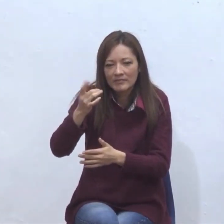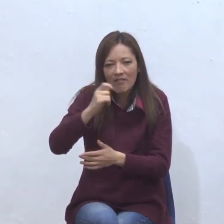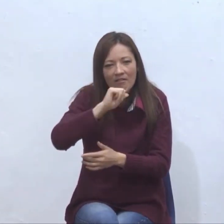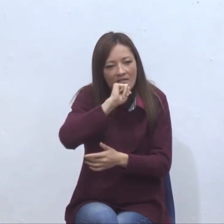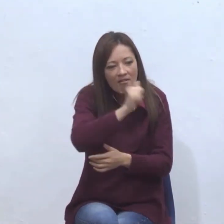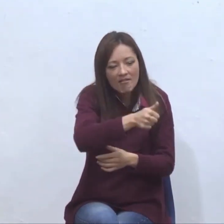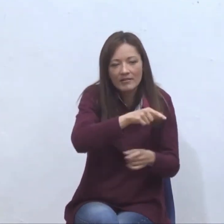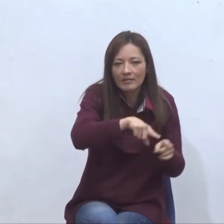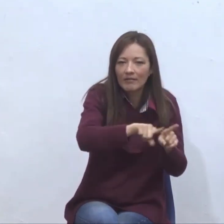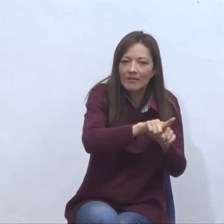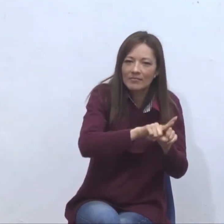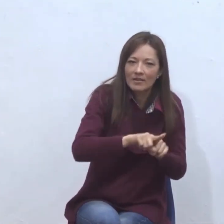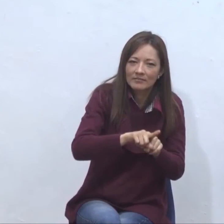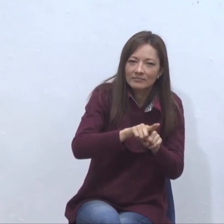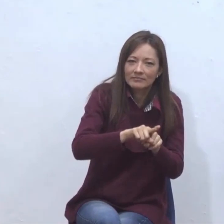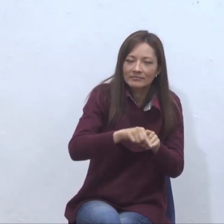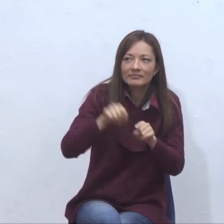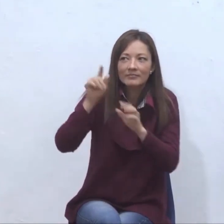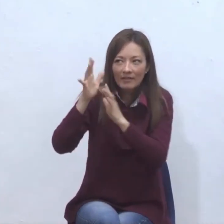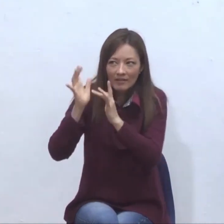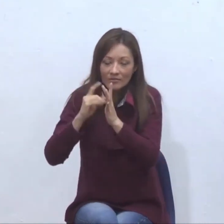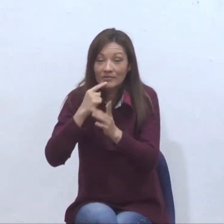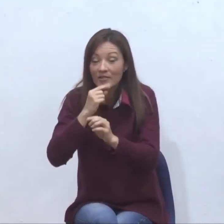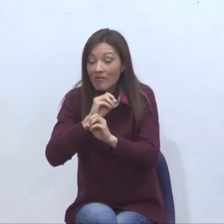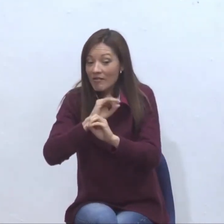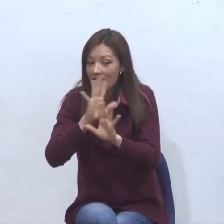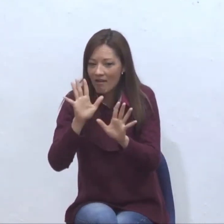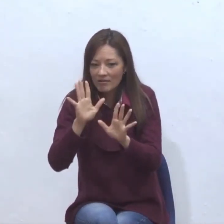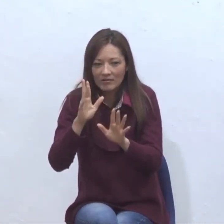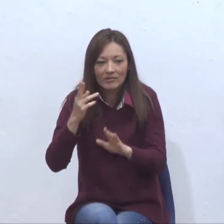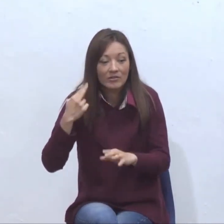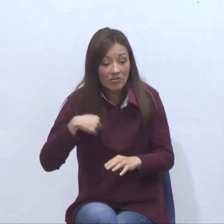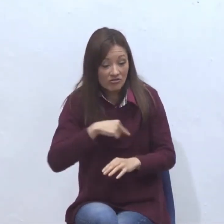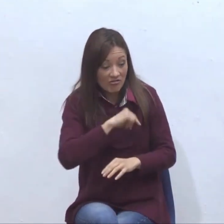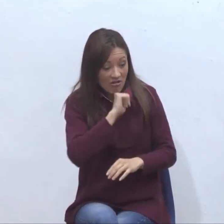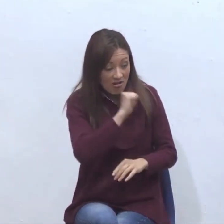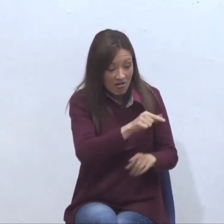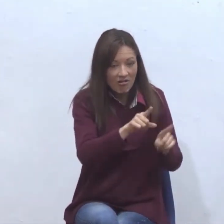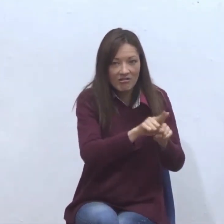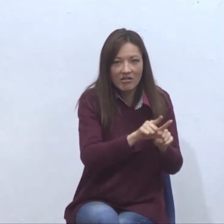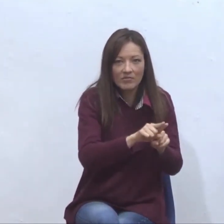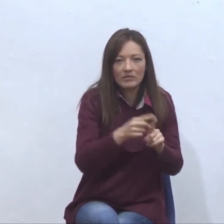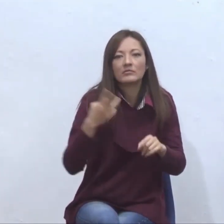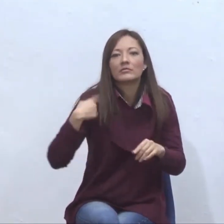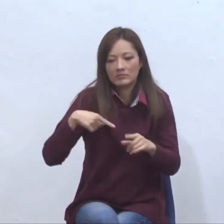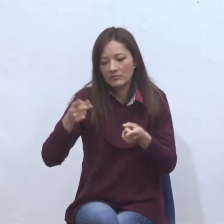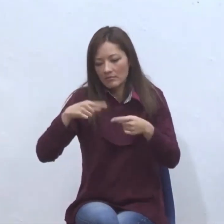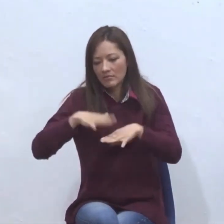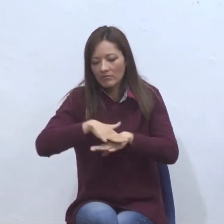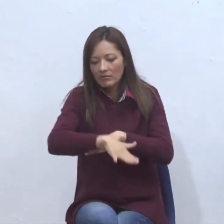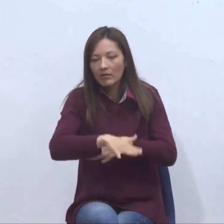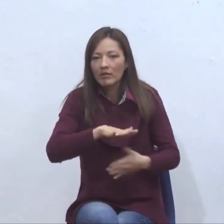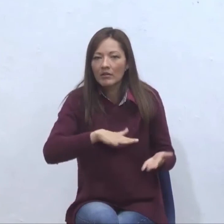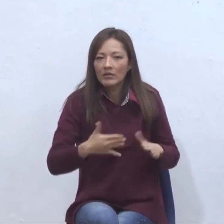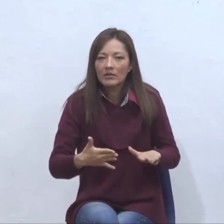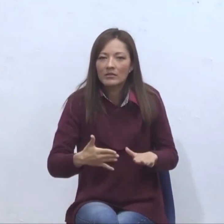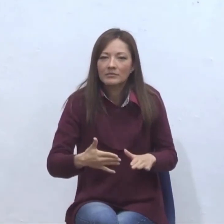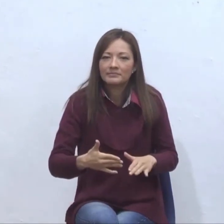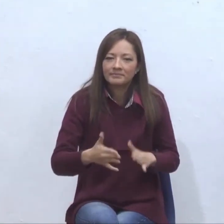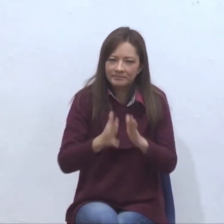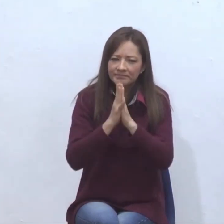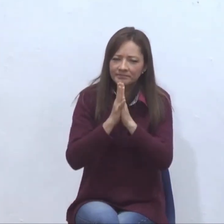odiado al hermano, porque Jesús lo dijo claramente, que si odiamos al hermano, somos reos de muerte. Padre